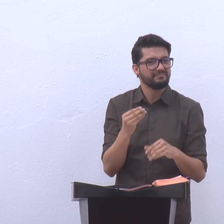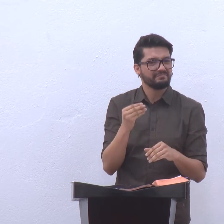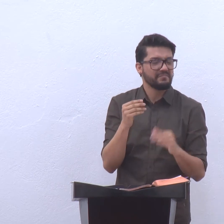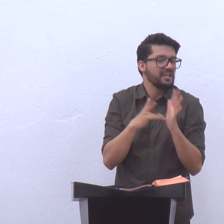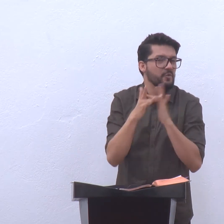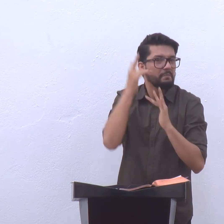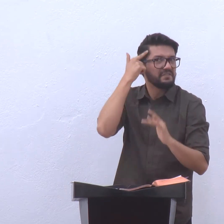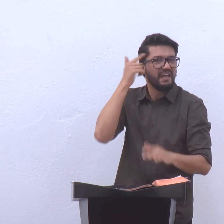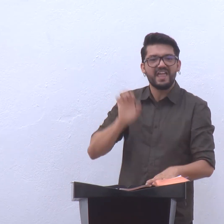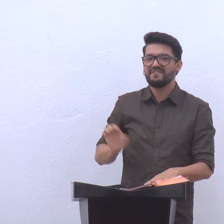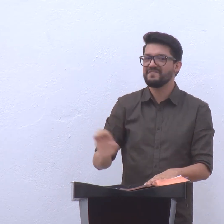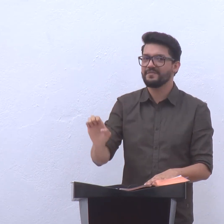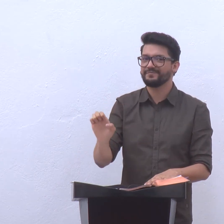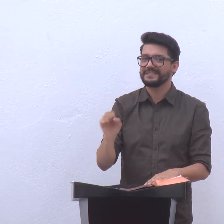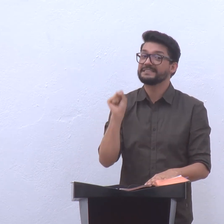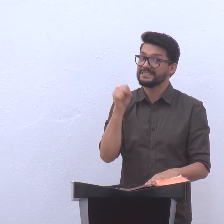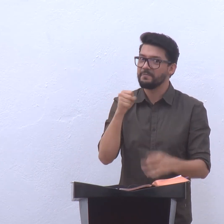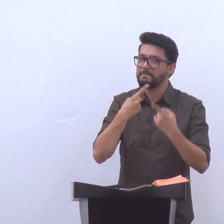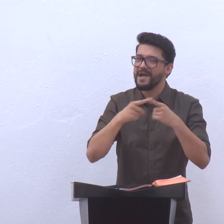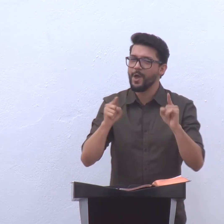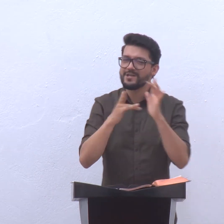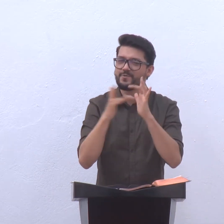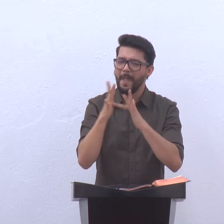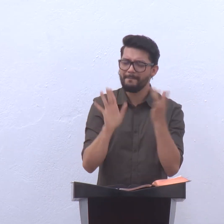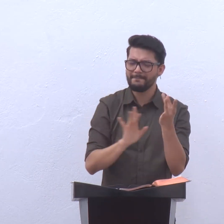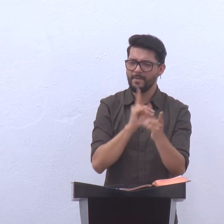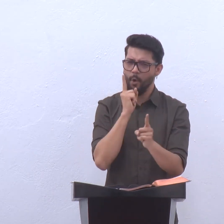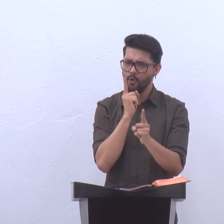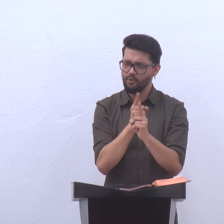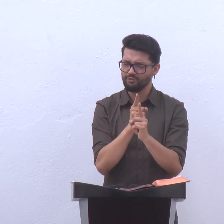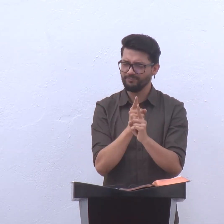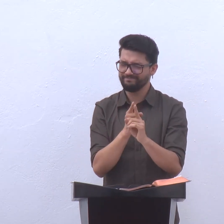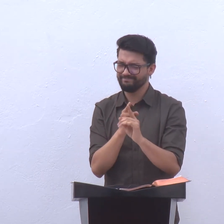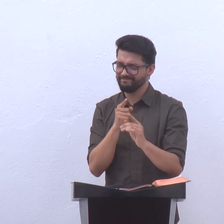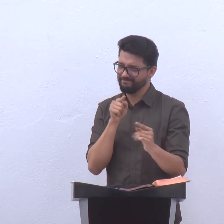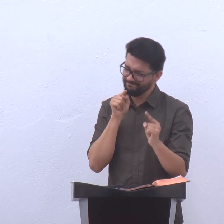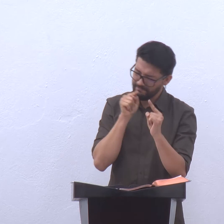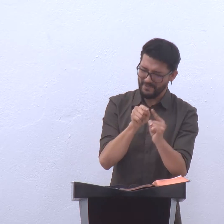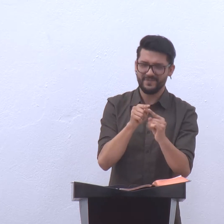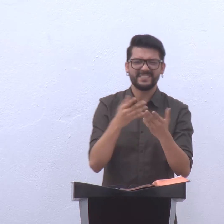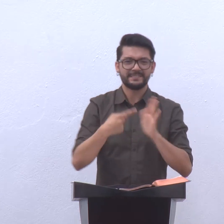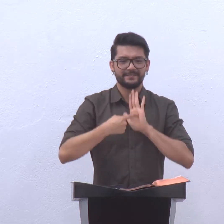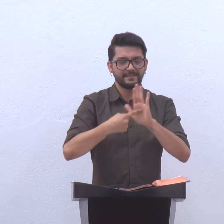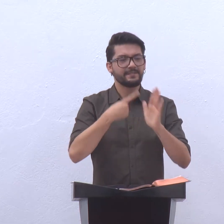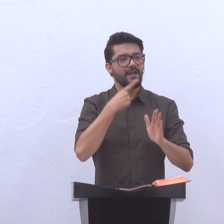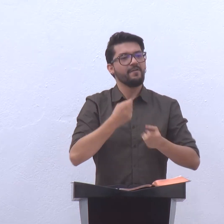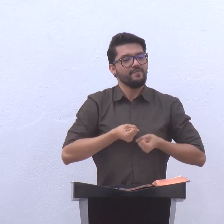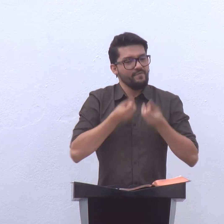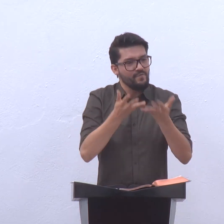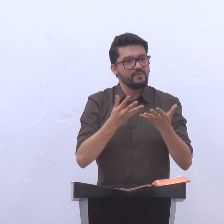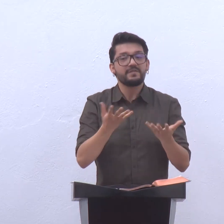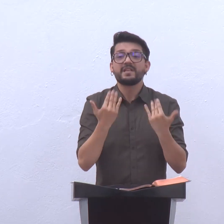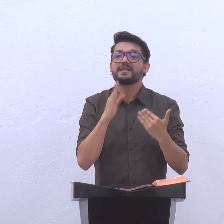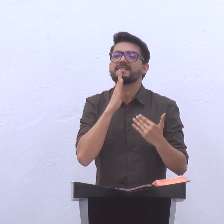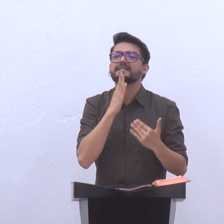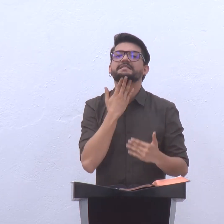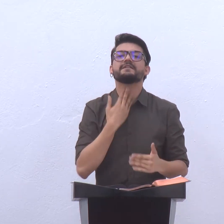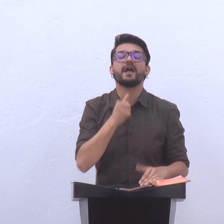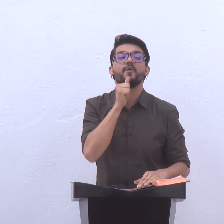Ahora, por eso uno se pregunta: ¿para qué Jesús iba a esta fiesta de los tabernáculos? ¿Solamente a dar el evangelio? Él mismo quería